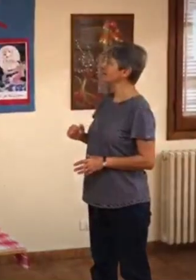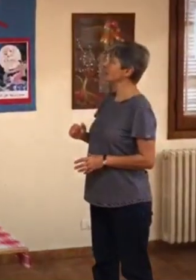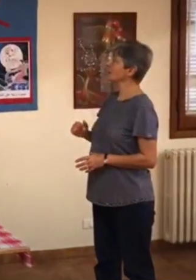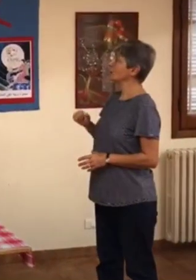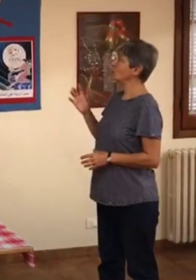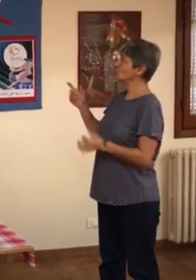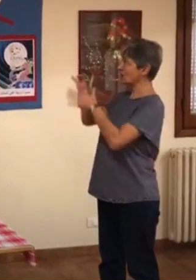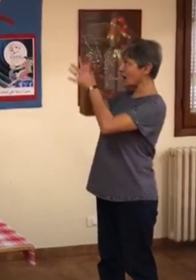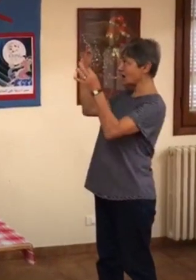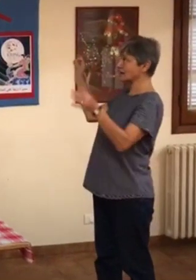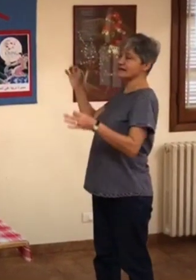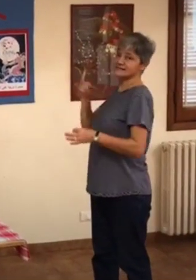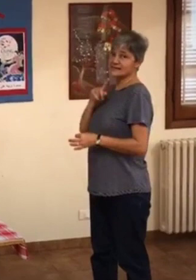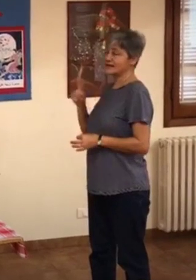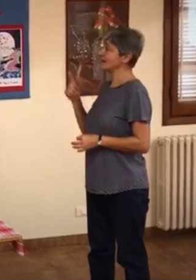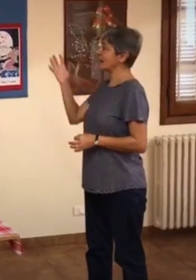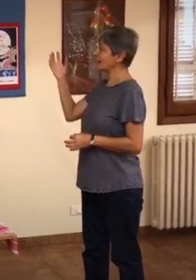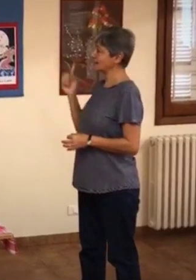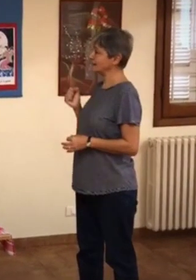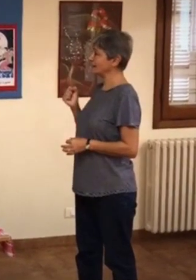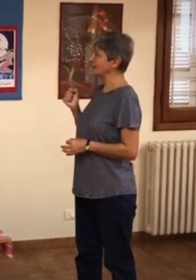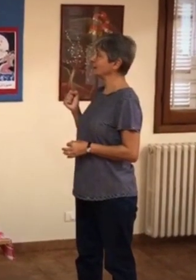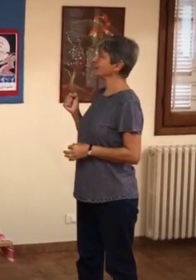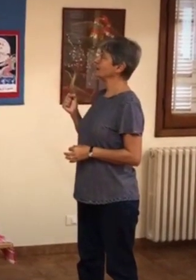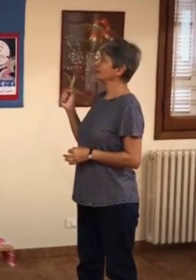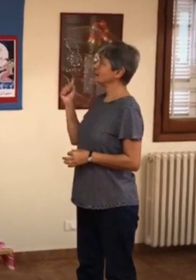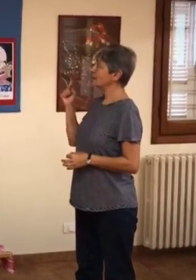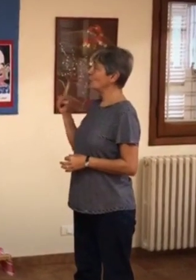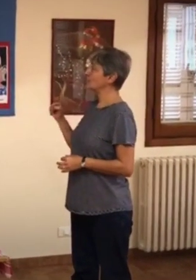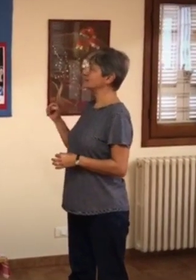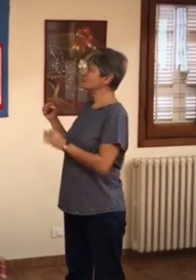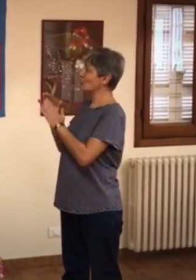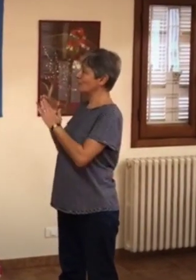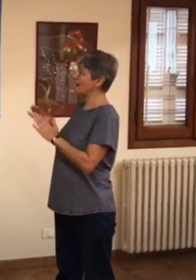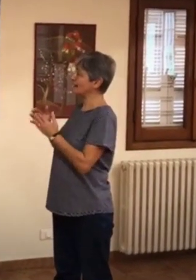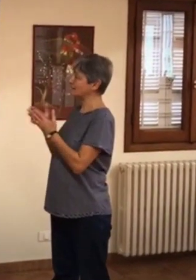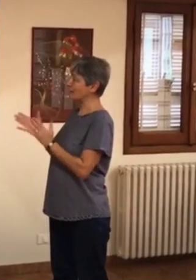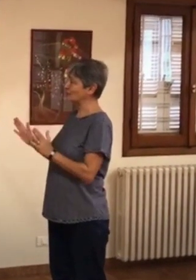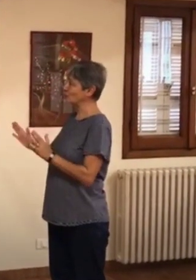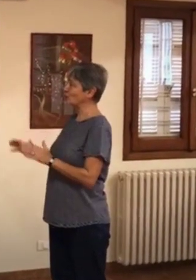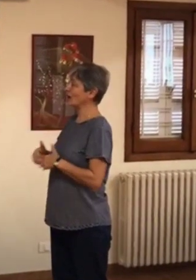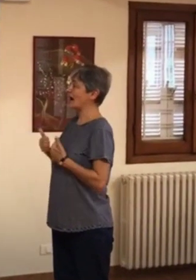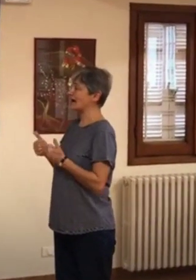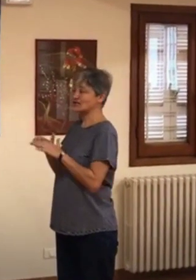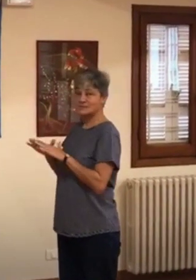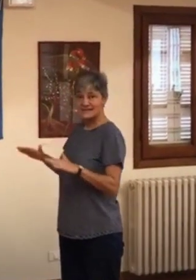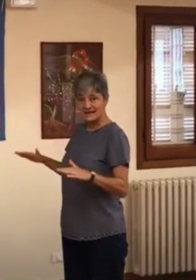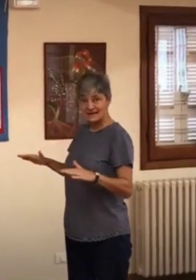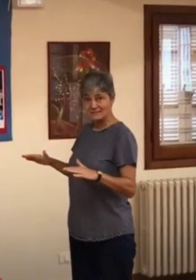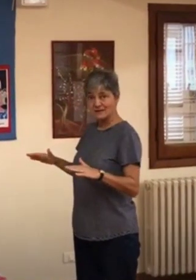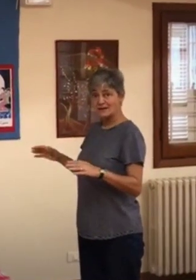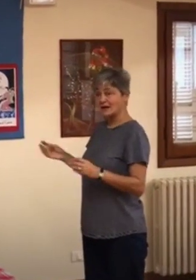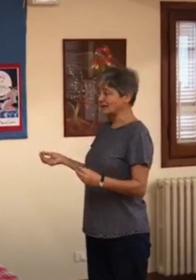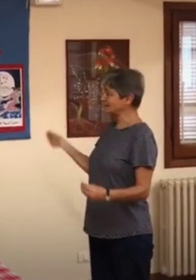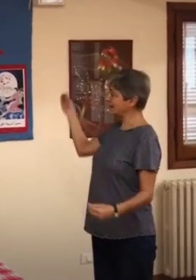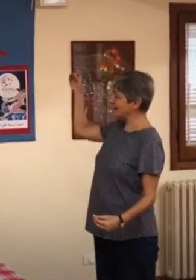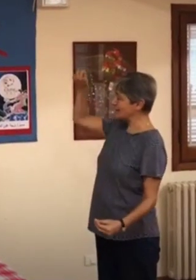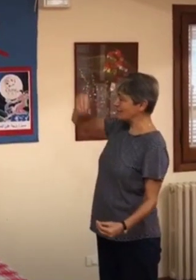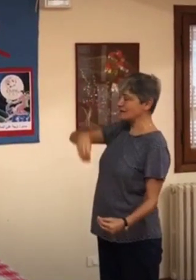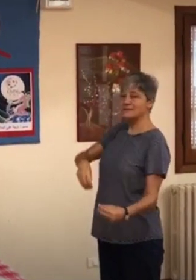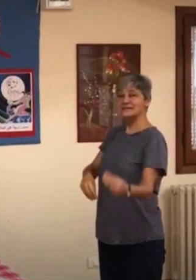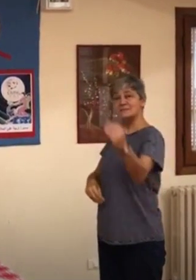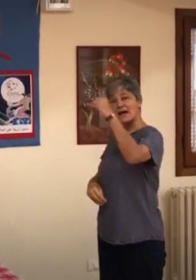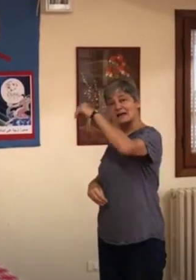تلاميذنا، وشعارنا السنة أخذناه هو اسمه بيت مفتوح عايش بسلام.